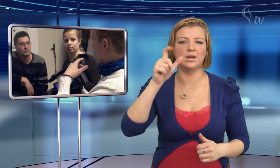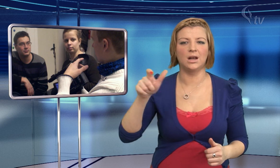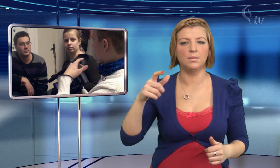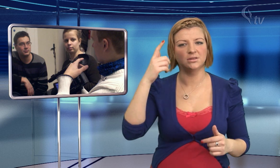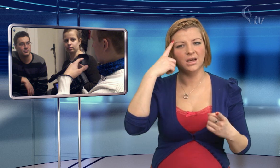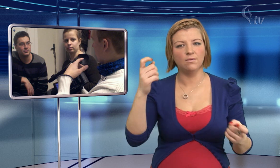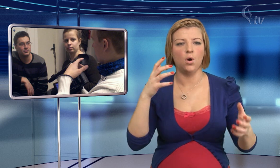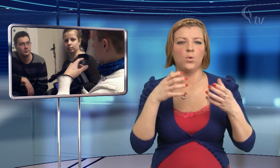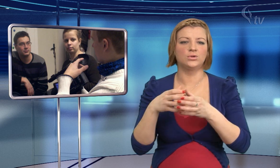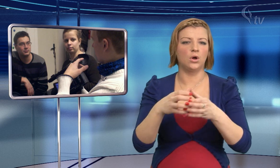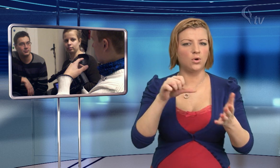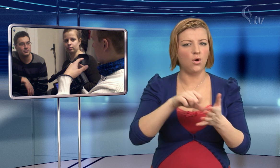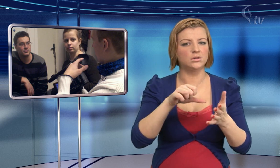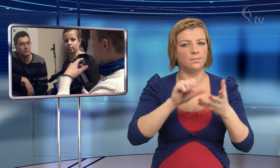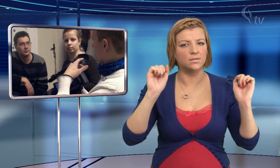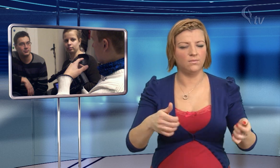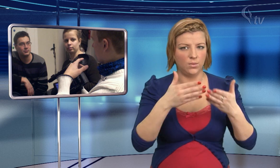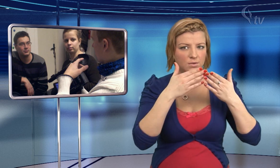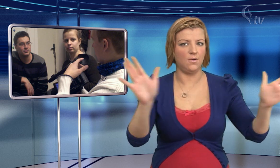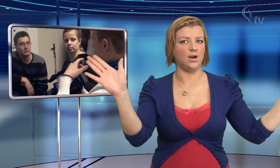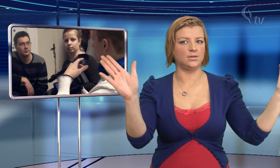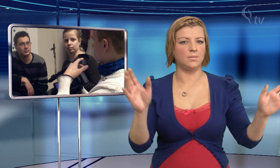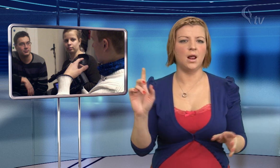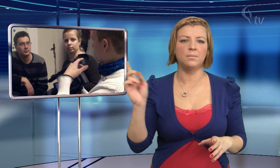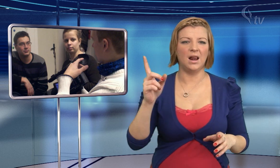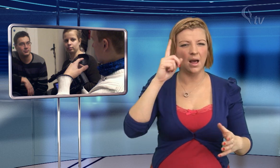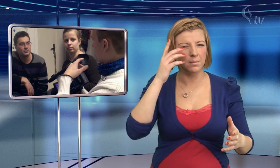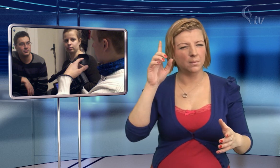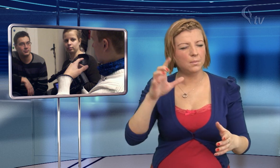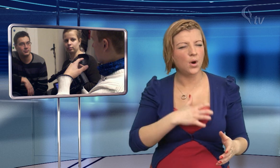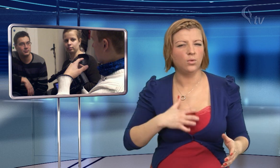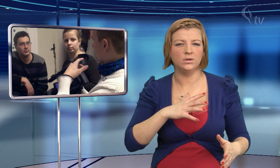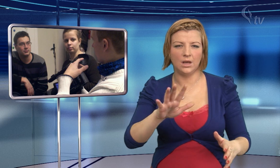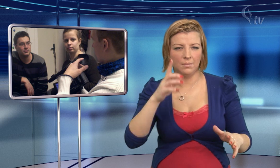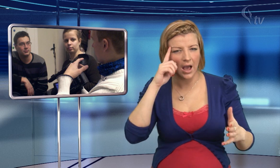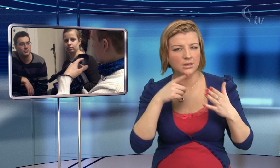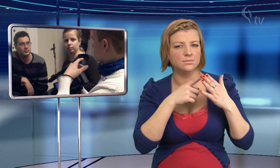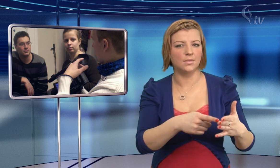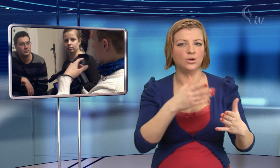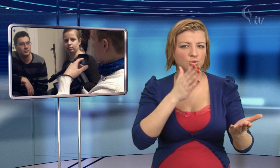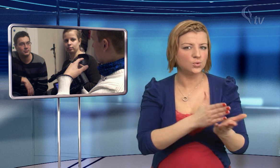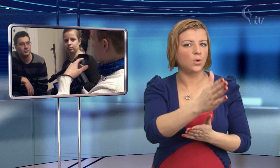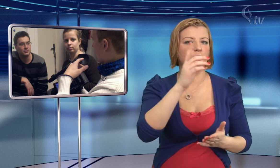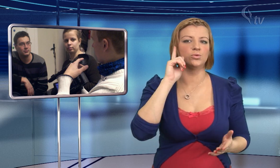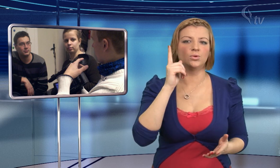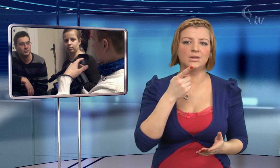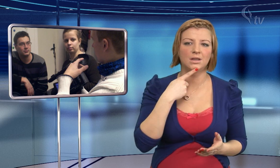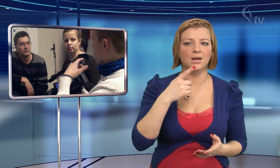inimeste infoühiskonnas osalemise võimaluste avardamine, mille peaeesmärk on suunatud kurtide ja viipekeelsete